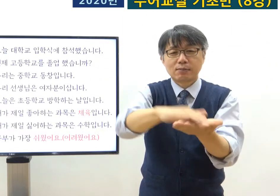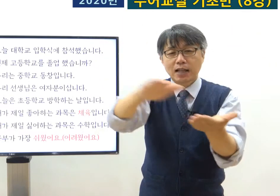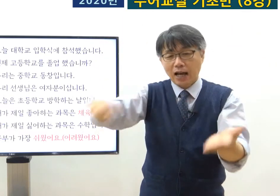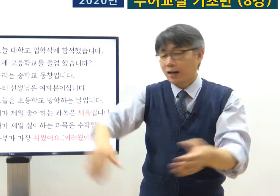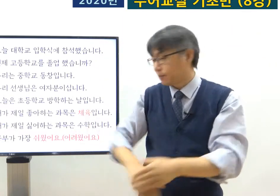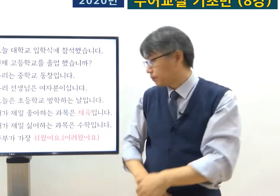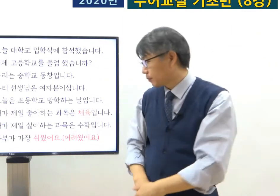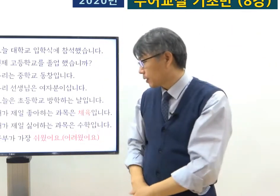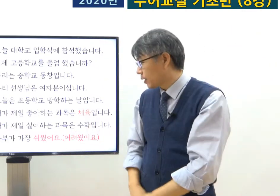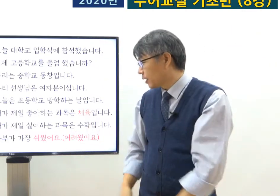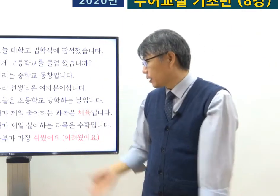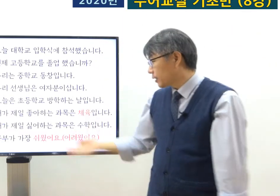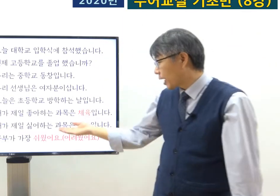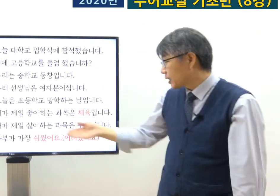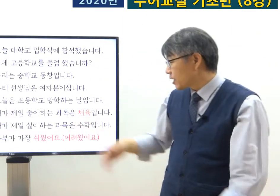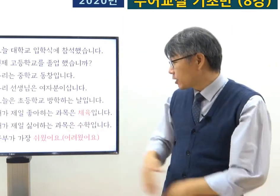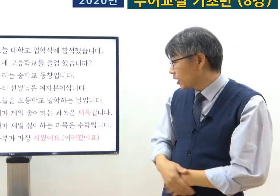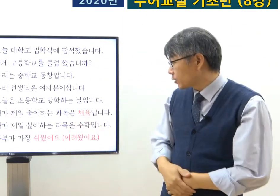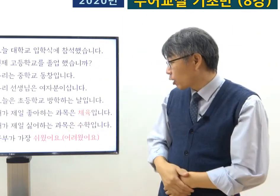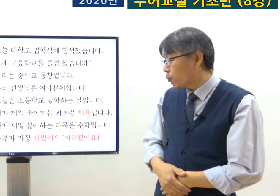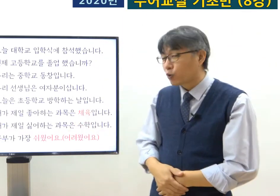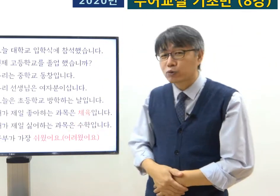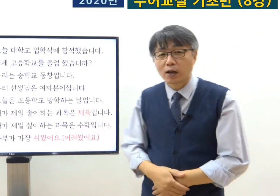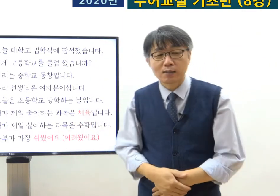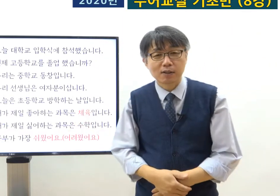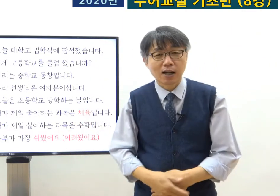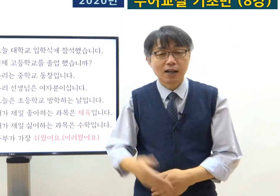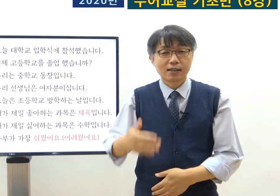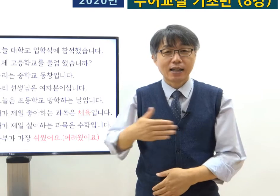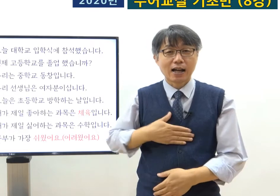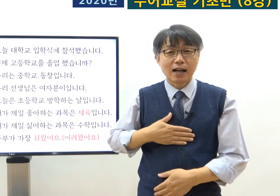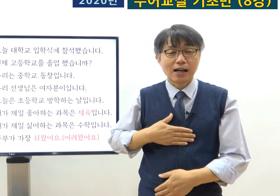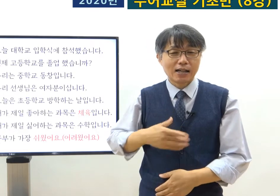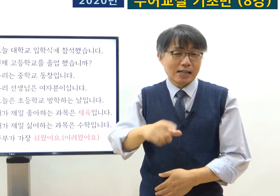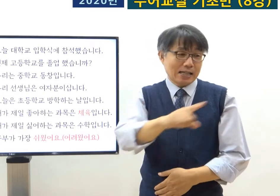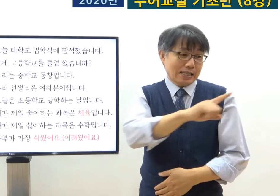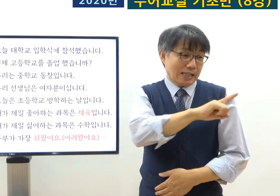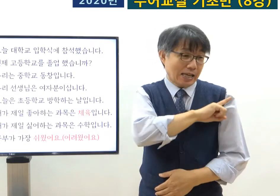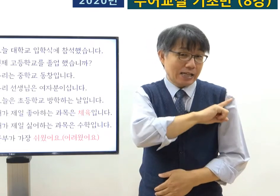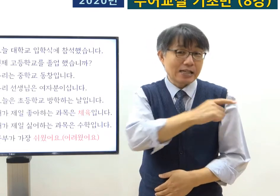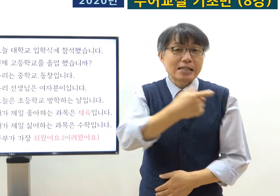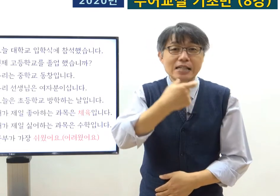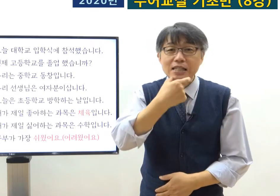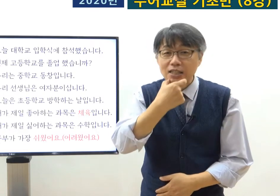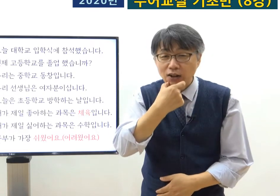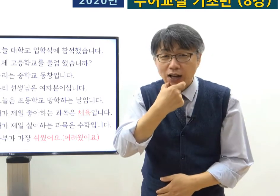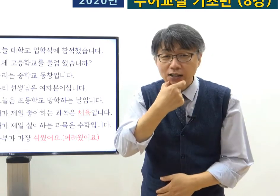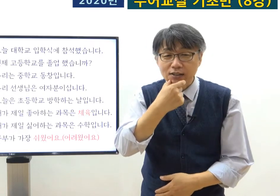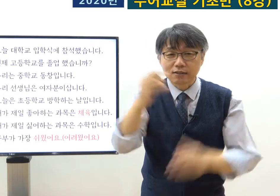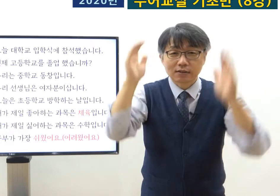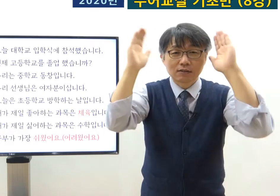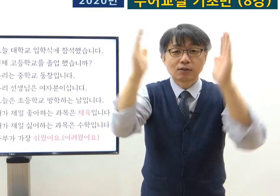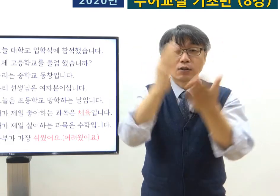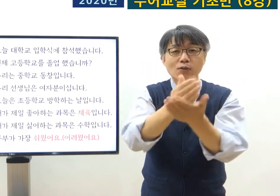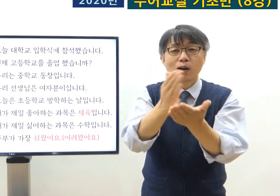체육입니다. 내가 제일 싫어하는 과목은 수학입니다. 내가 제일 싫어하는